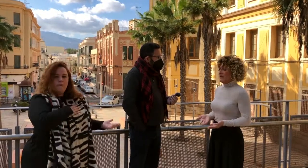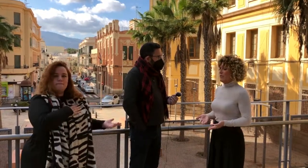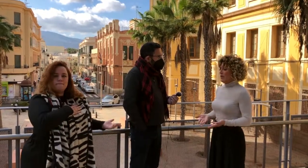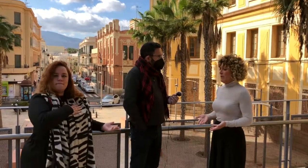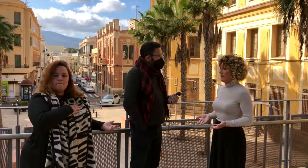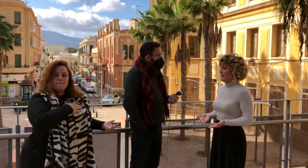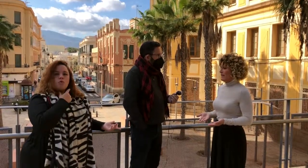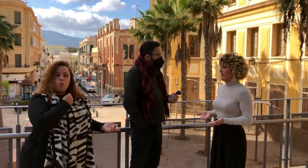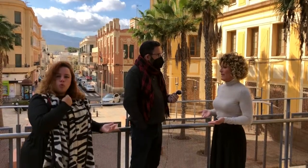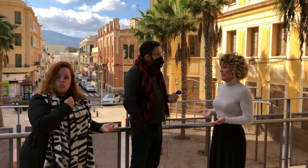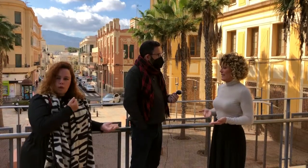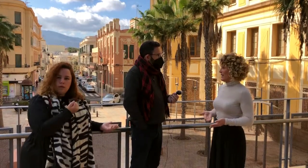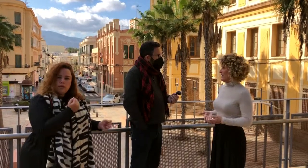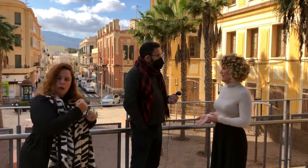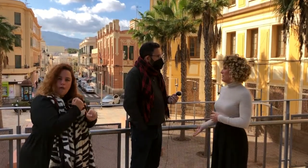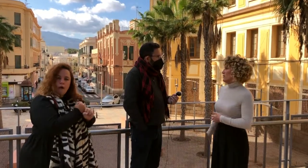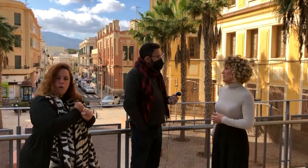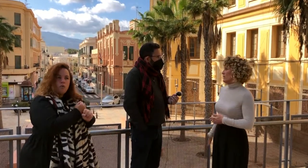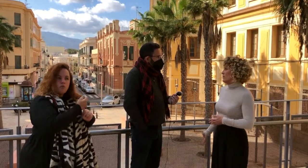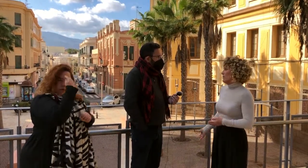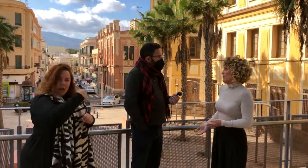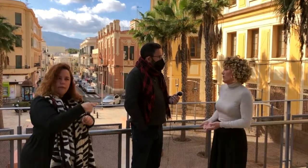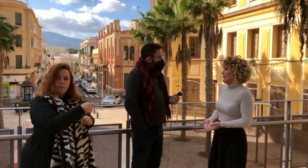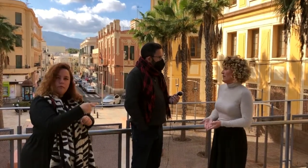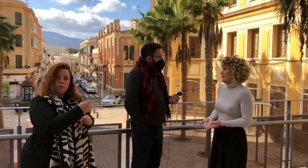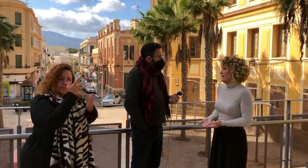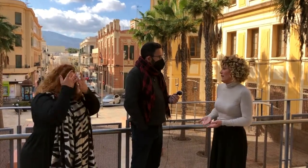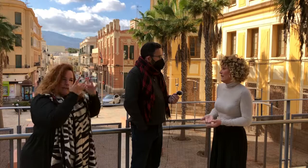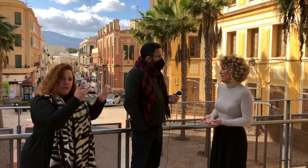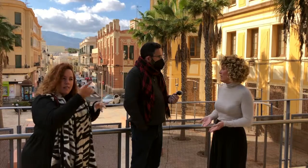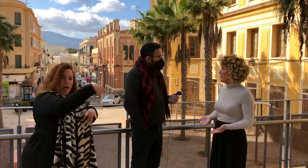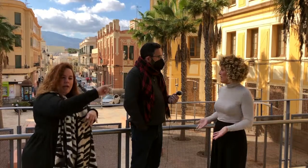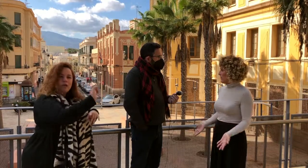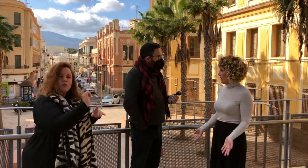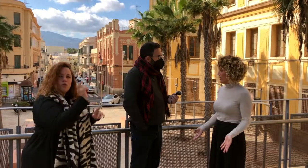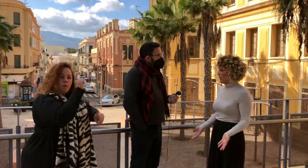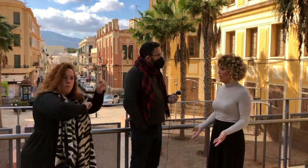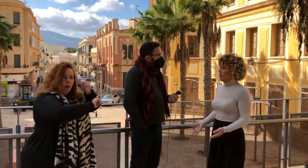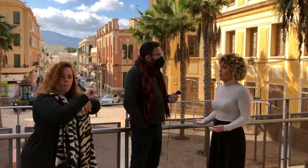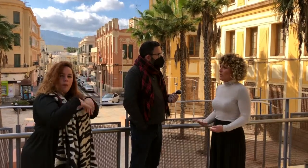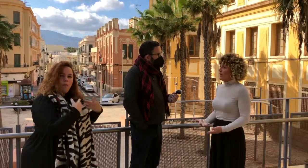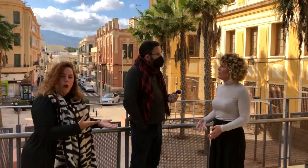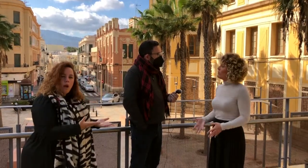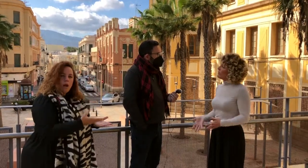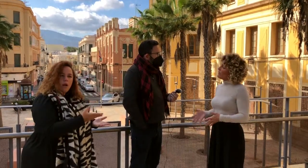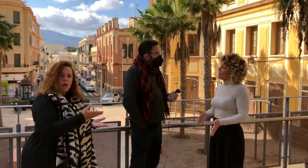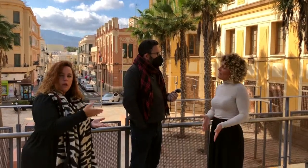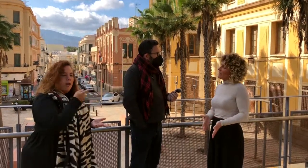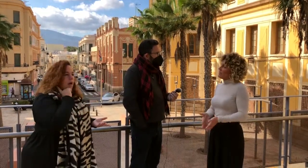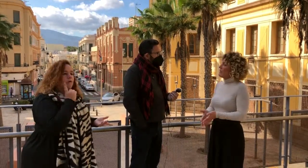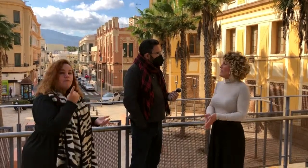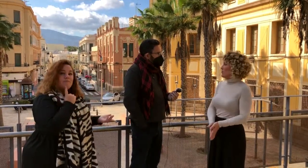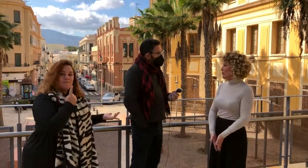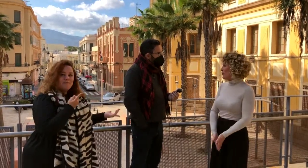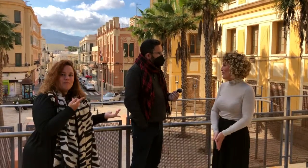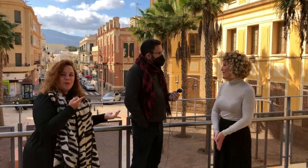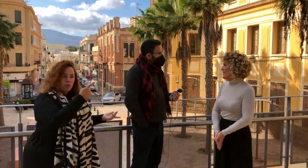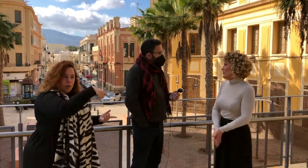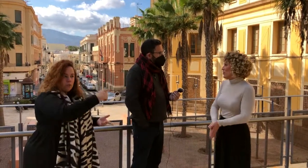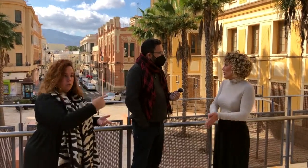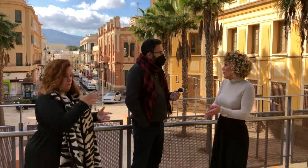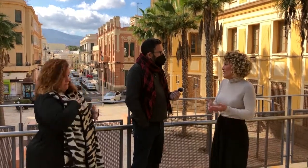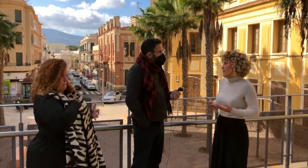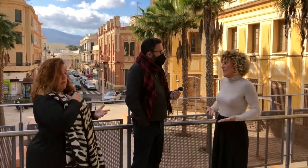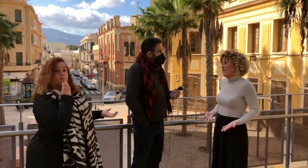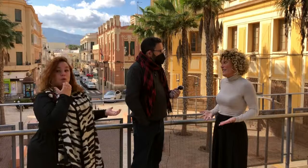y sabe el problema que tienen estas personas, ¿no? Las personas que tienen problemas de audición. Yo, por ejemplo, mi familia, mis padres son sordos,